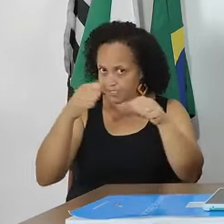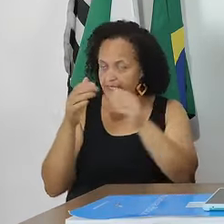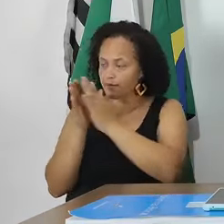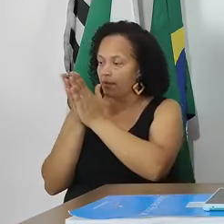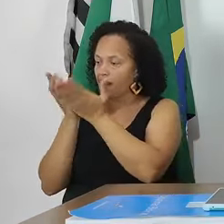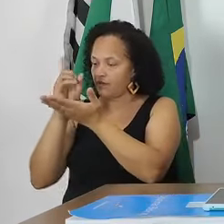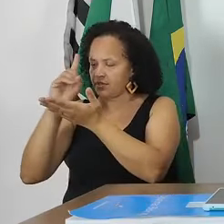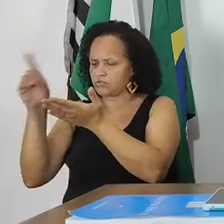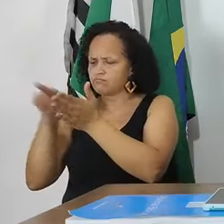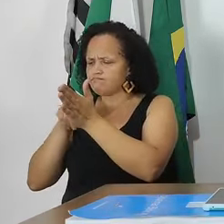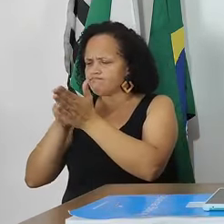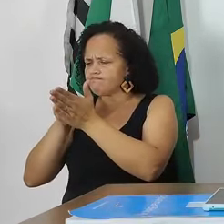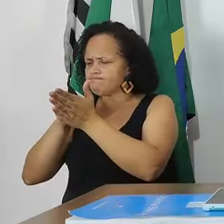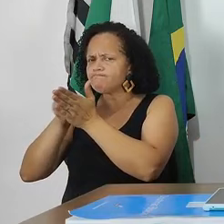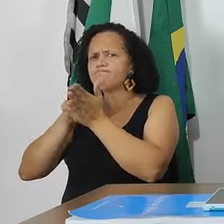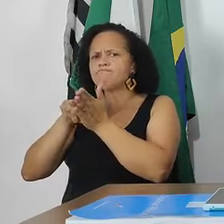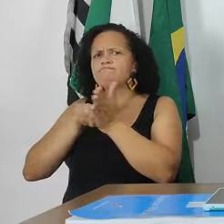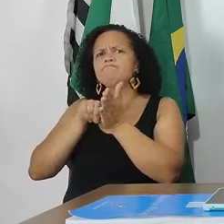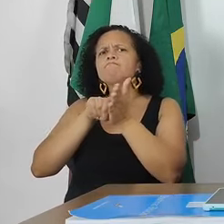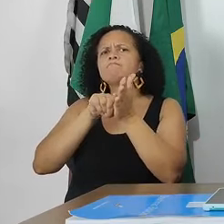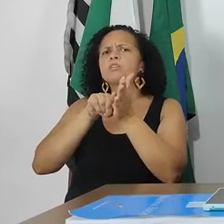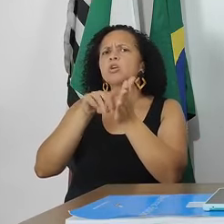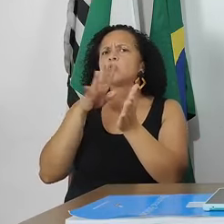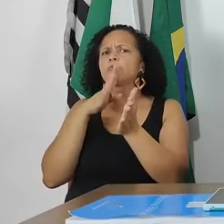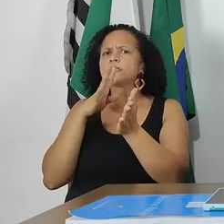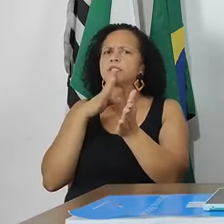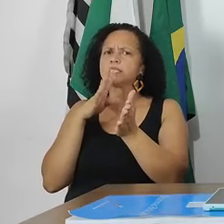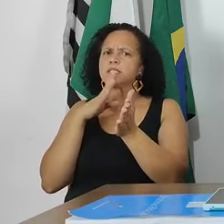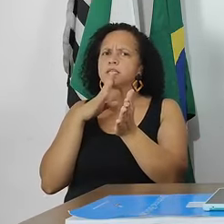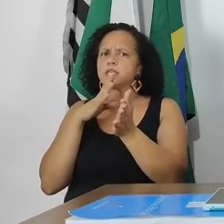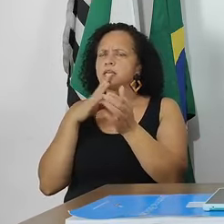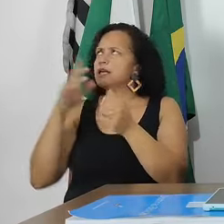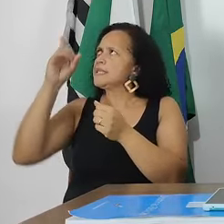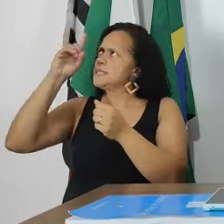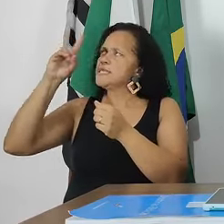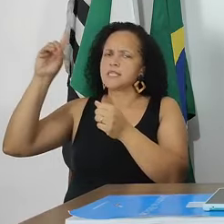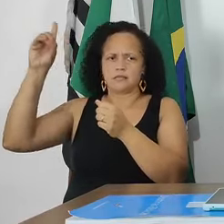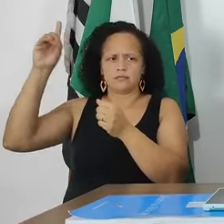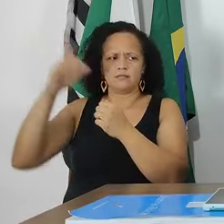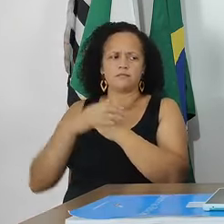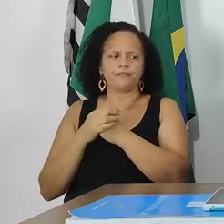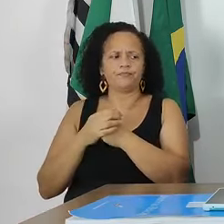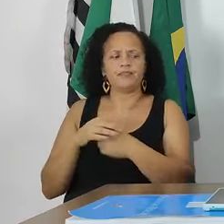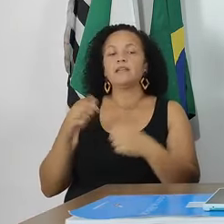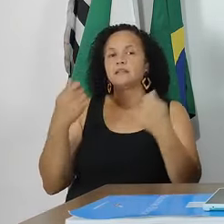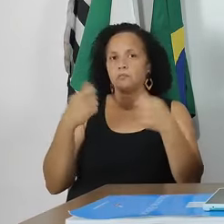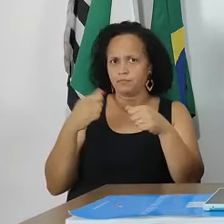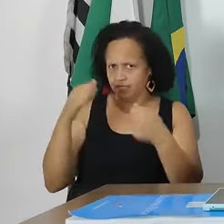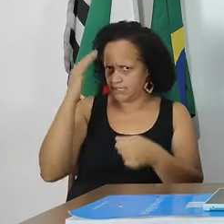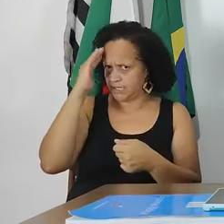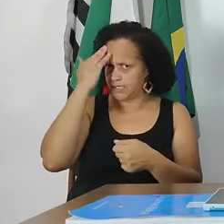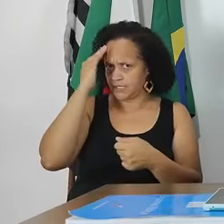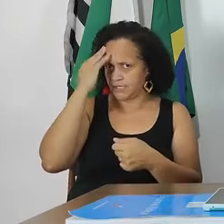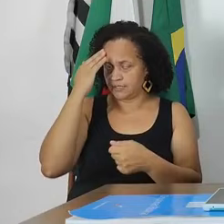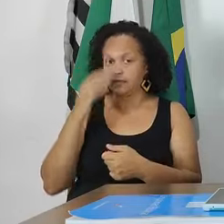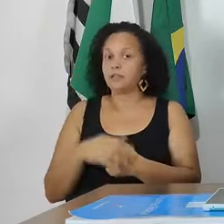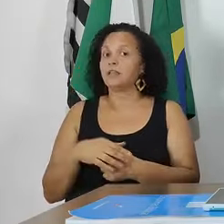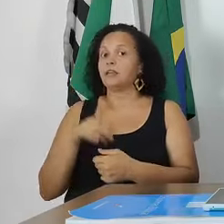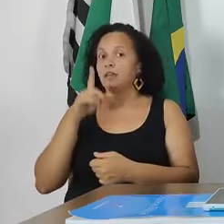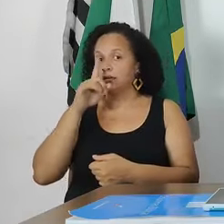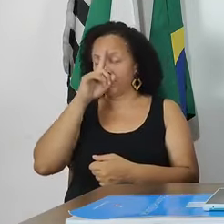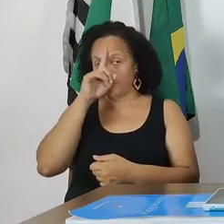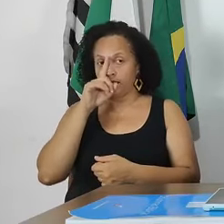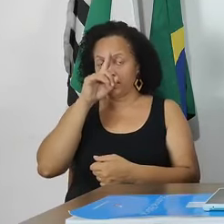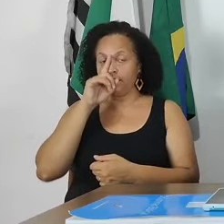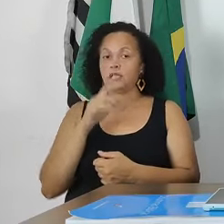mim. Amém? Então, entender como é perigoso viver sem a direção de Deus e sem o